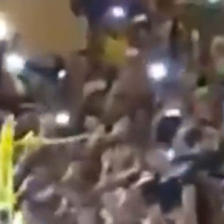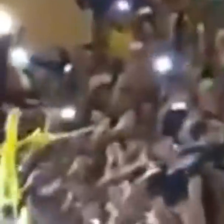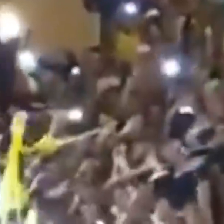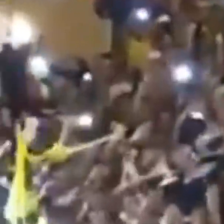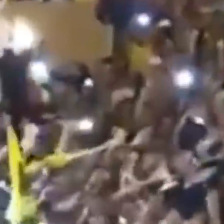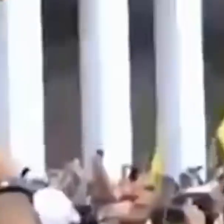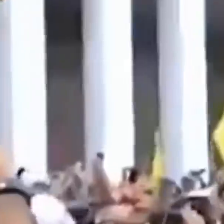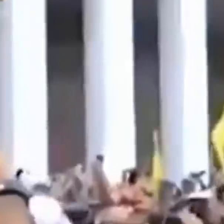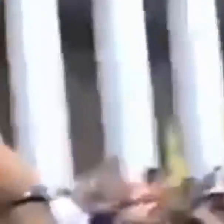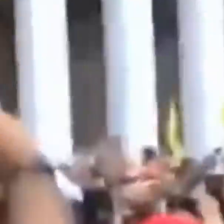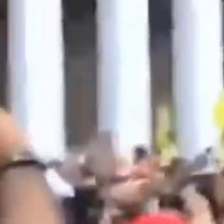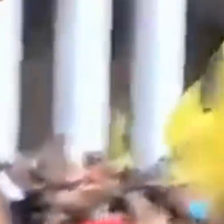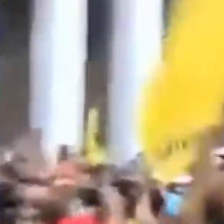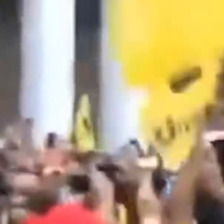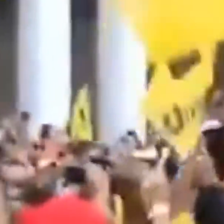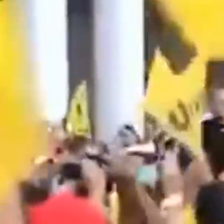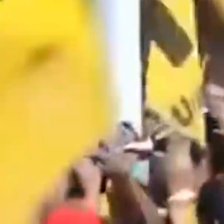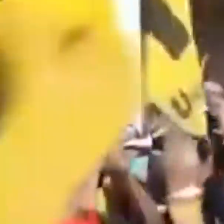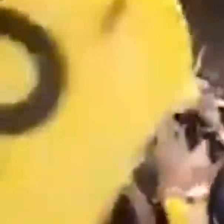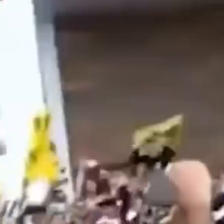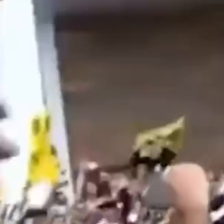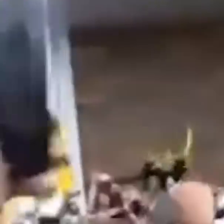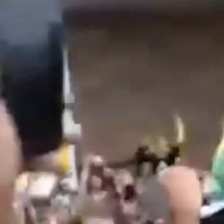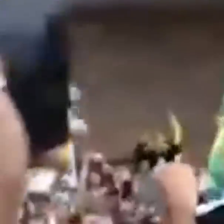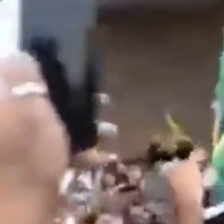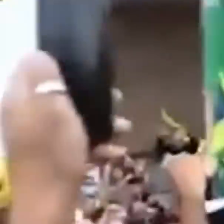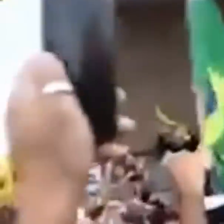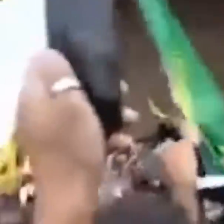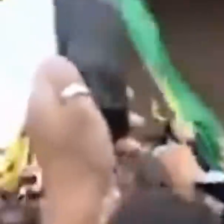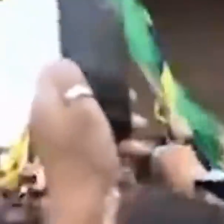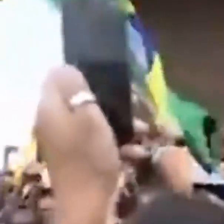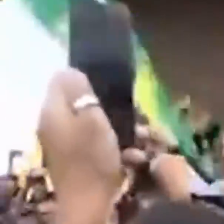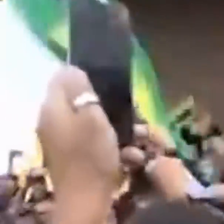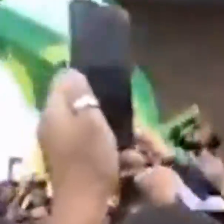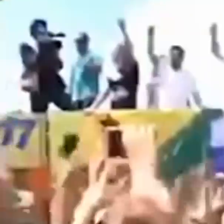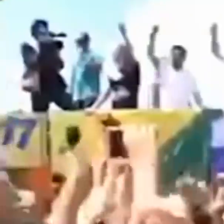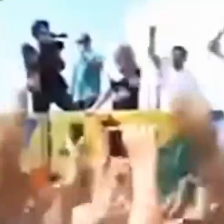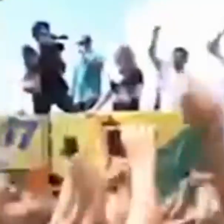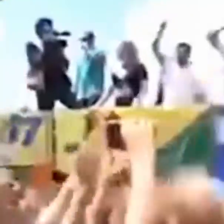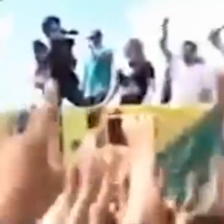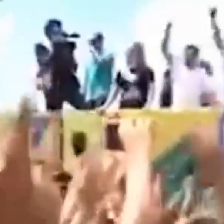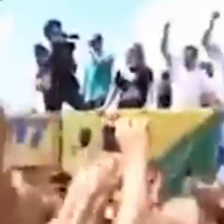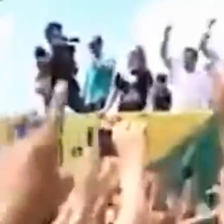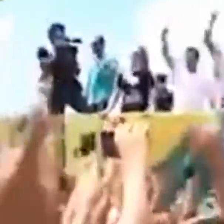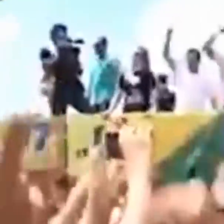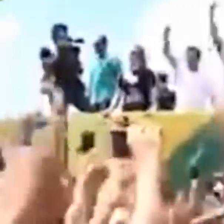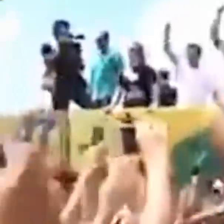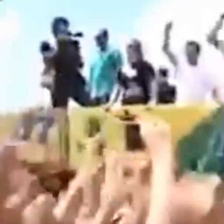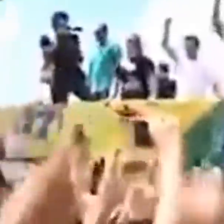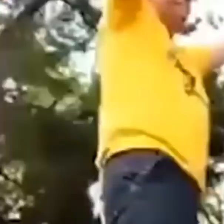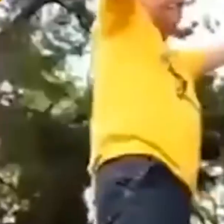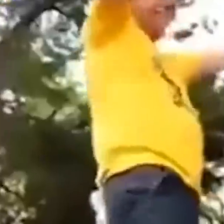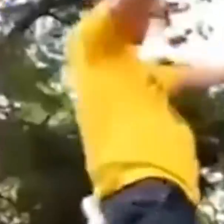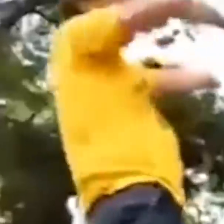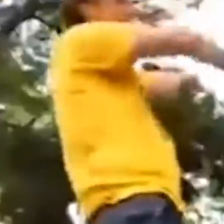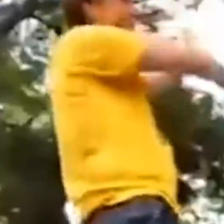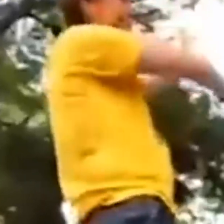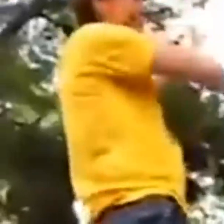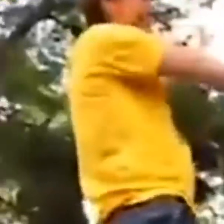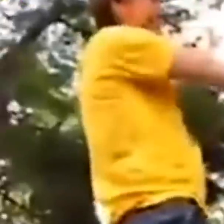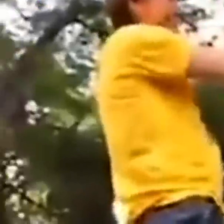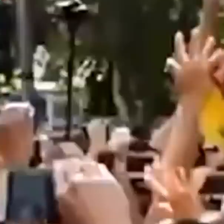Brasil acima de tudo e Deus acima de todos. O gaúcho